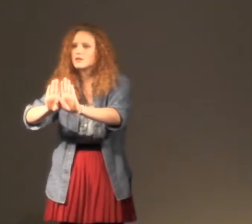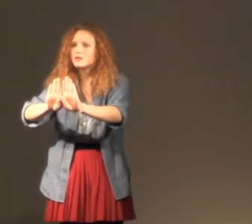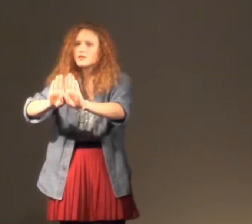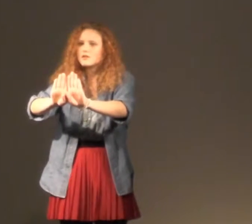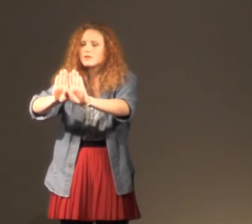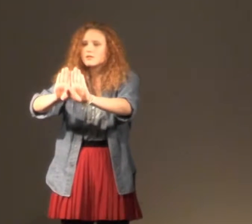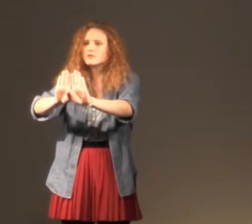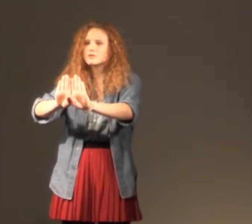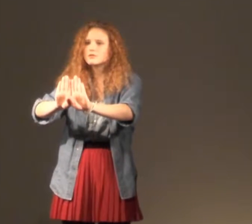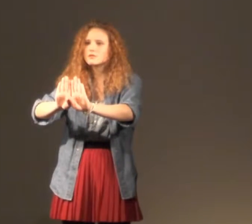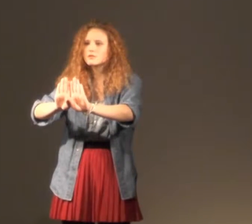flüchten aus dieser welt